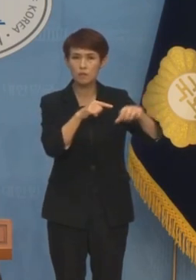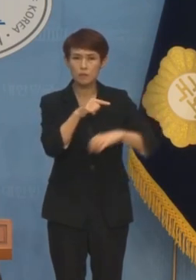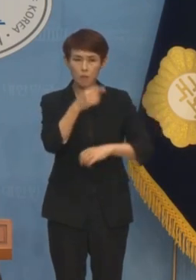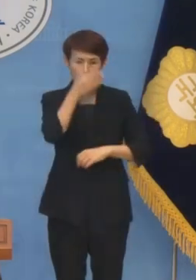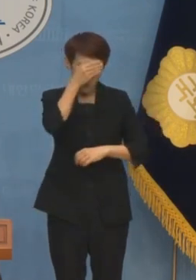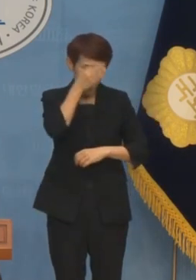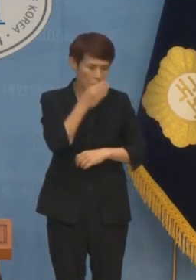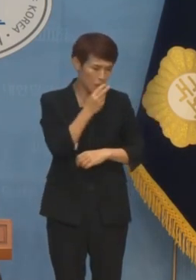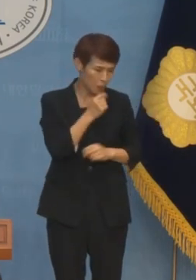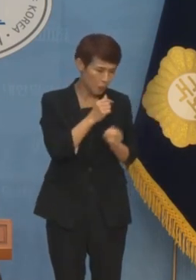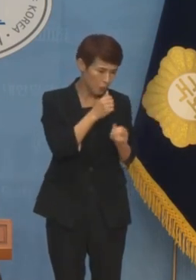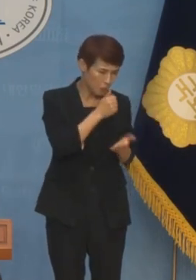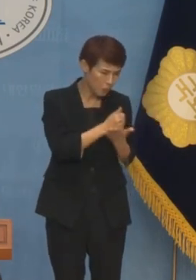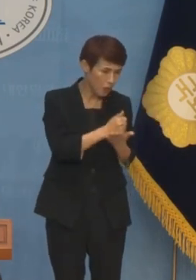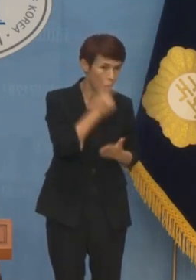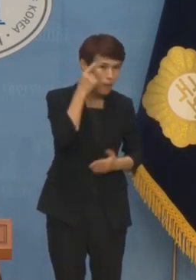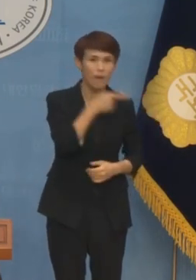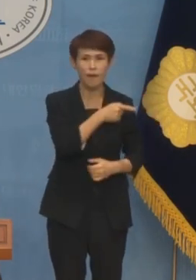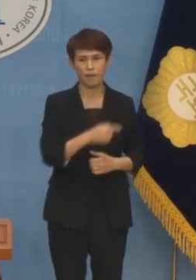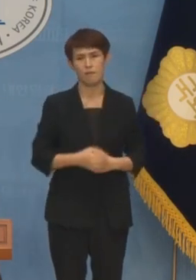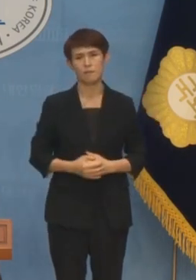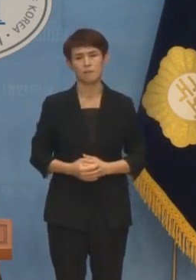가리는 만행을 벌이고 있습니까?